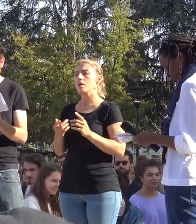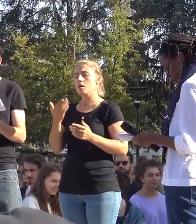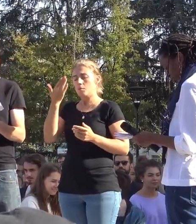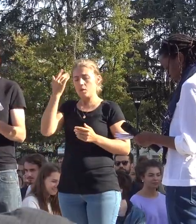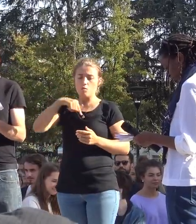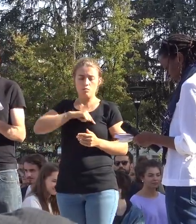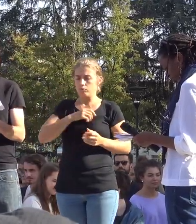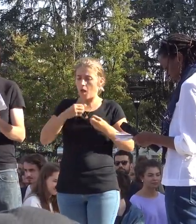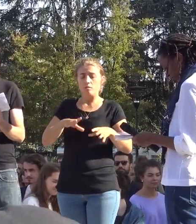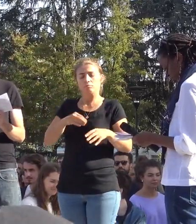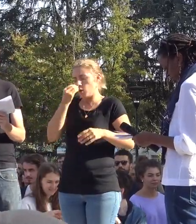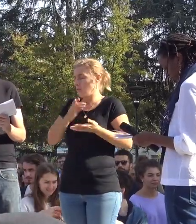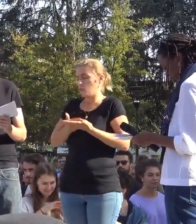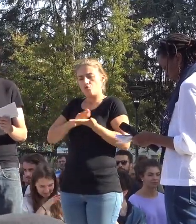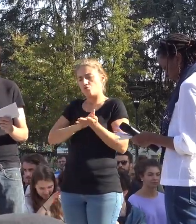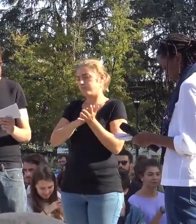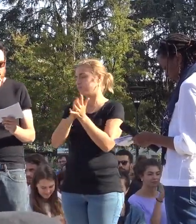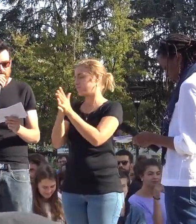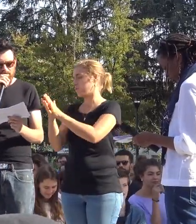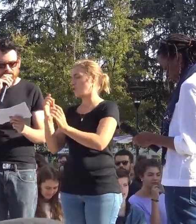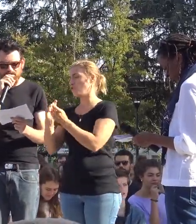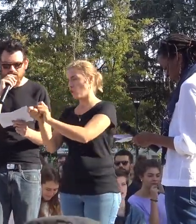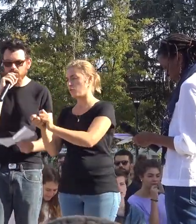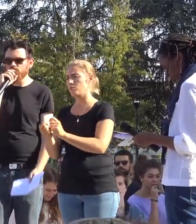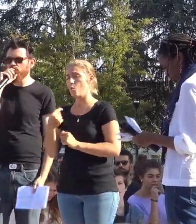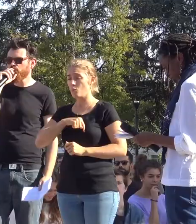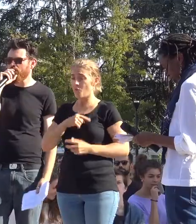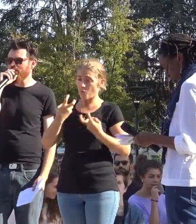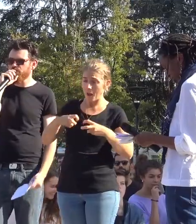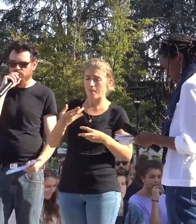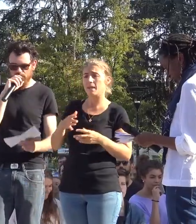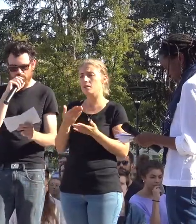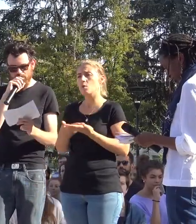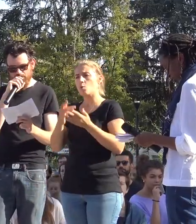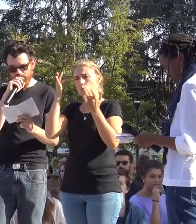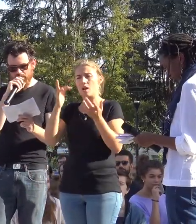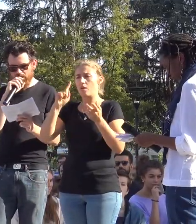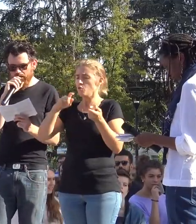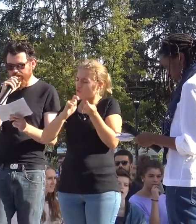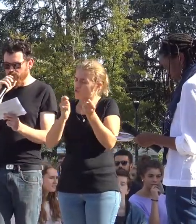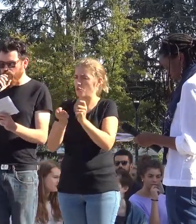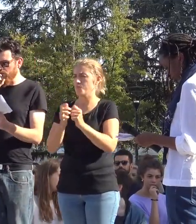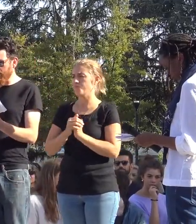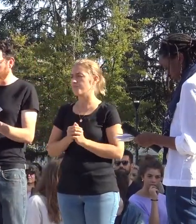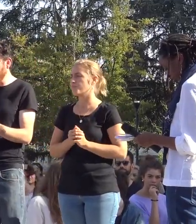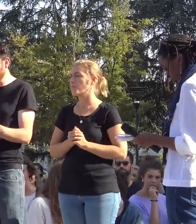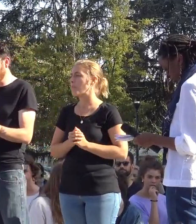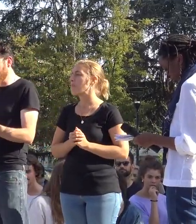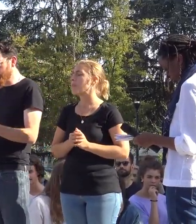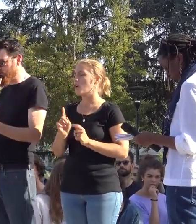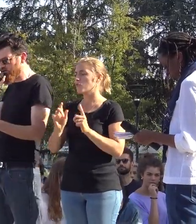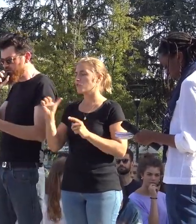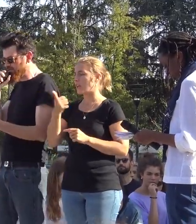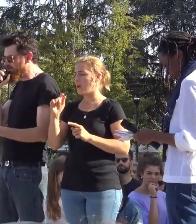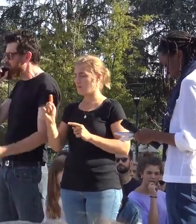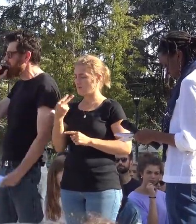immanquablement. Que nous le voulions ou non, nous sommes en fait face à un changement culturel majeur. La question que chacun de nous doit se